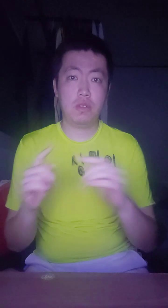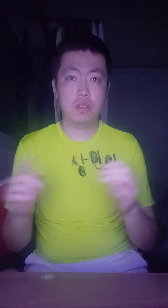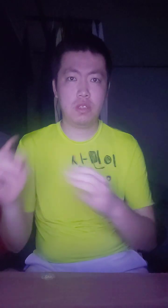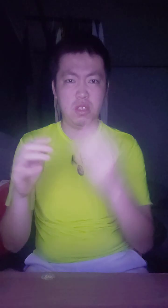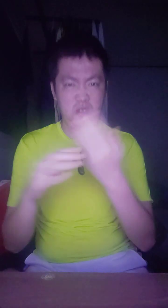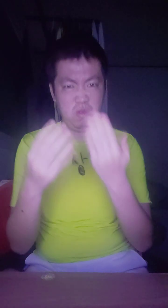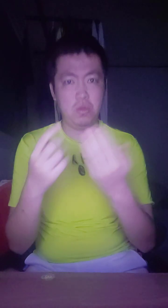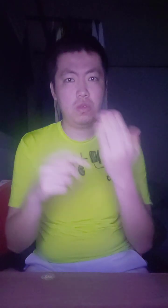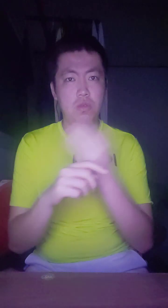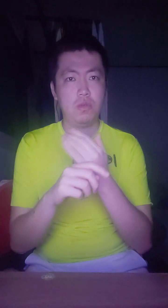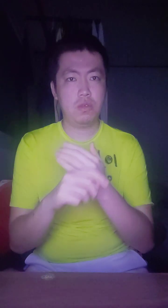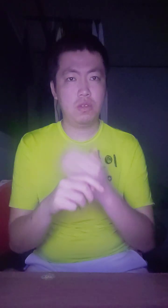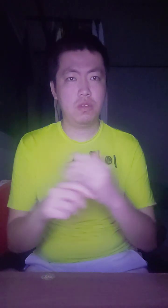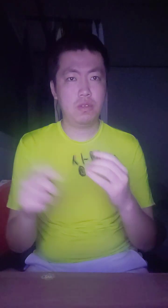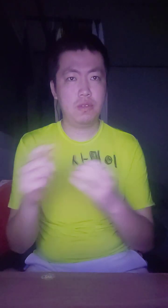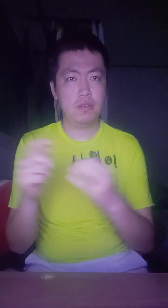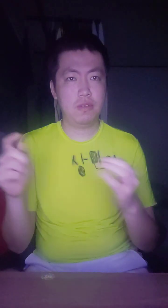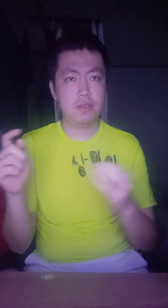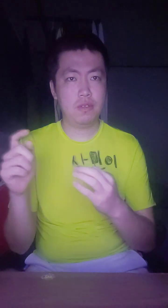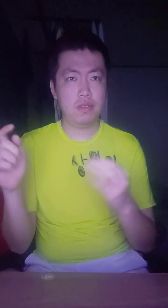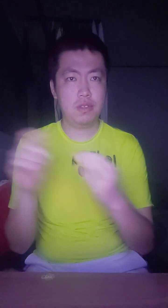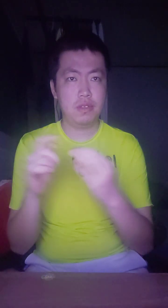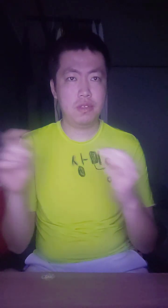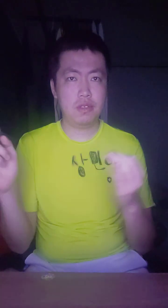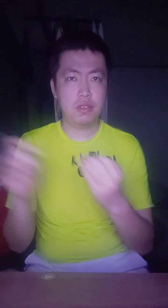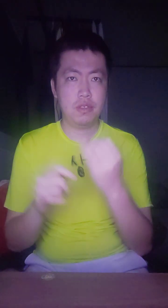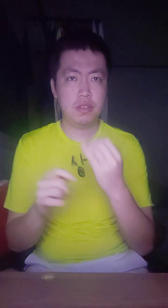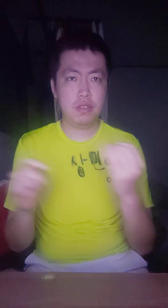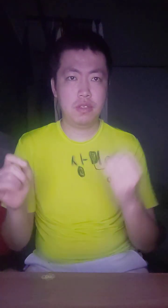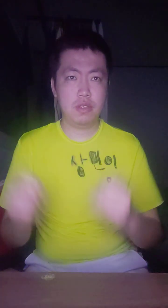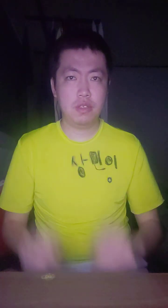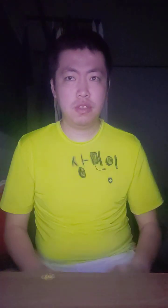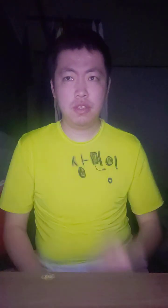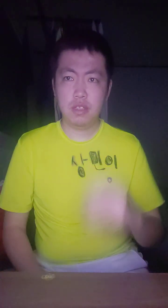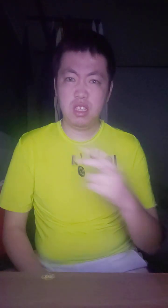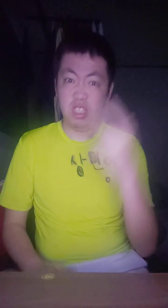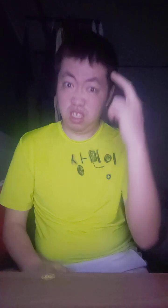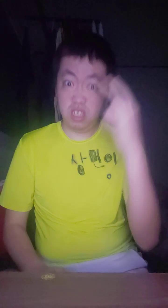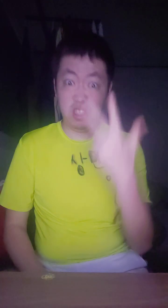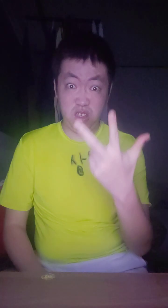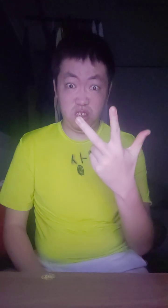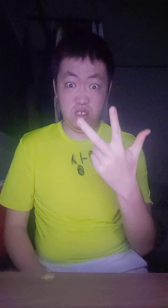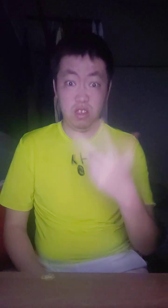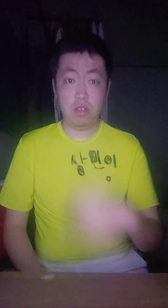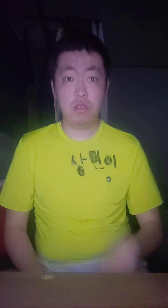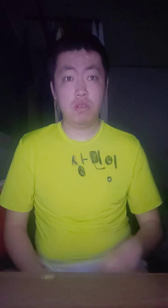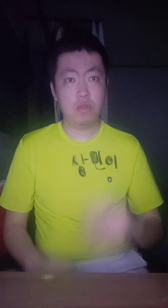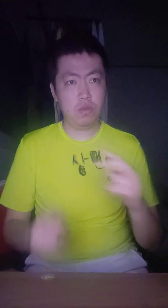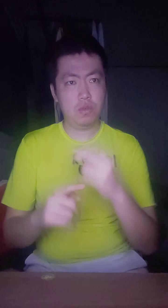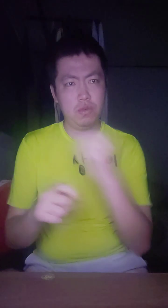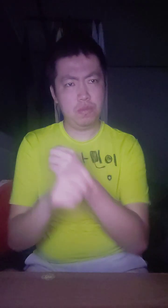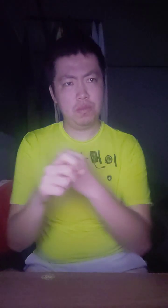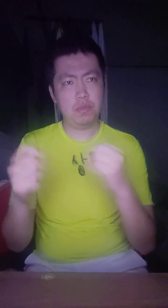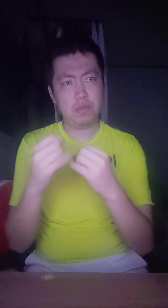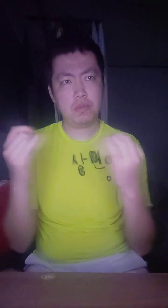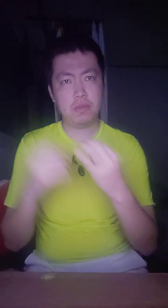못 갔고 정신과 치료까지 받아야 했습니다. 가해 학생은 3명. 교육청 학교폭력심의위는 출석